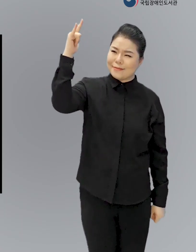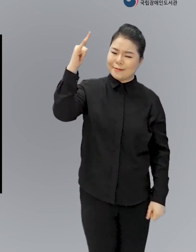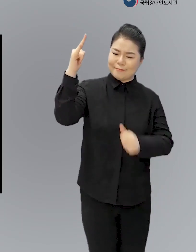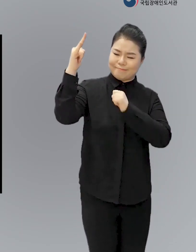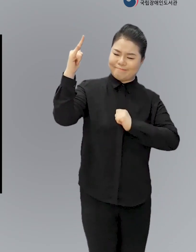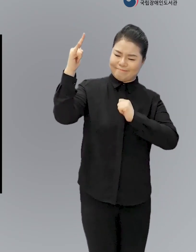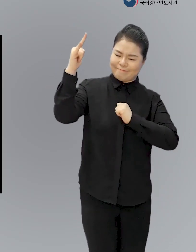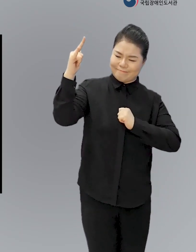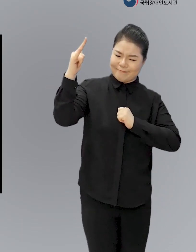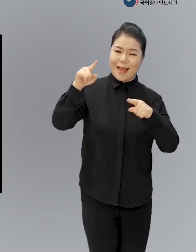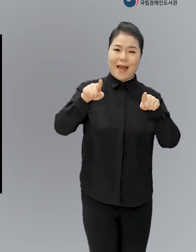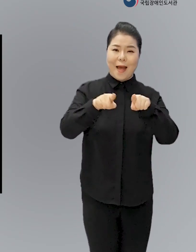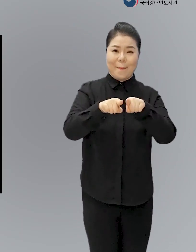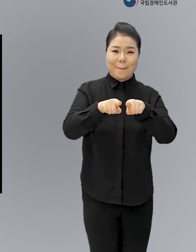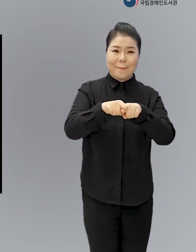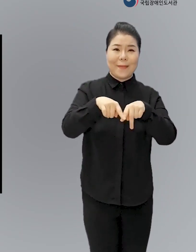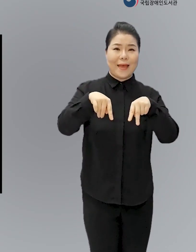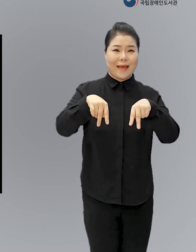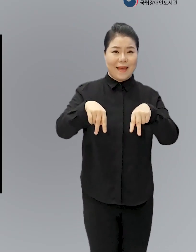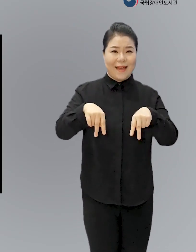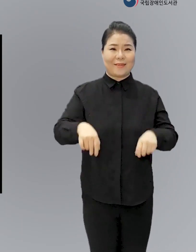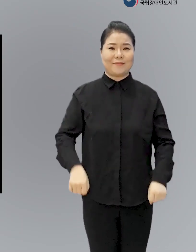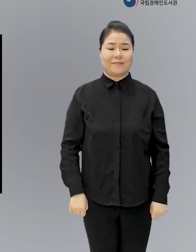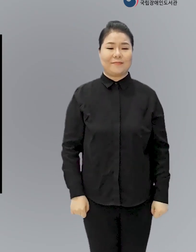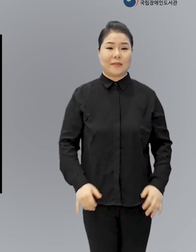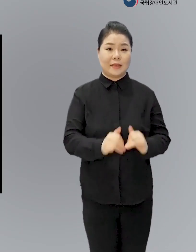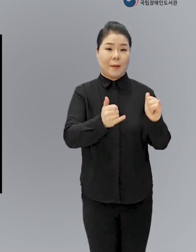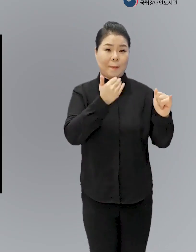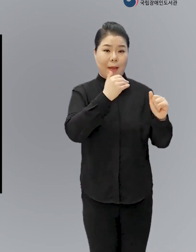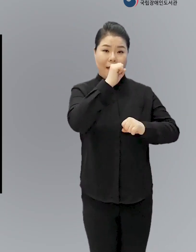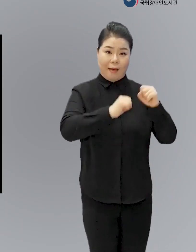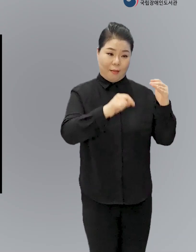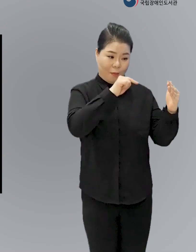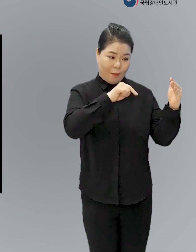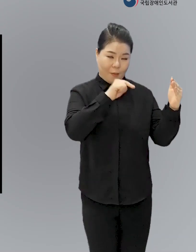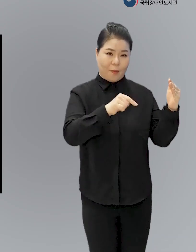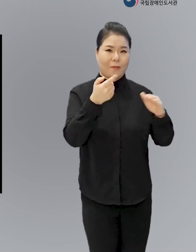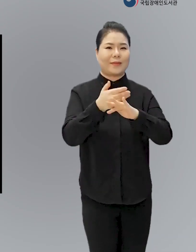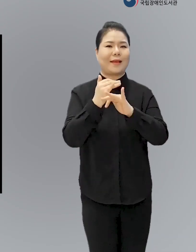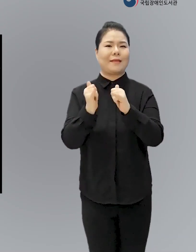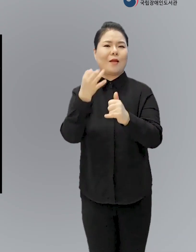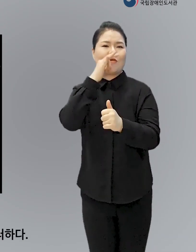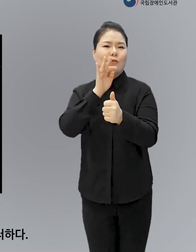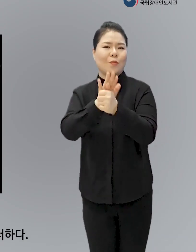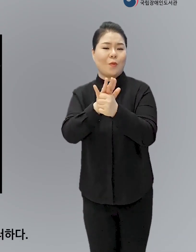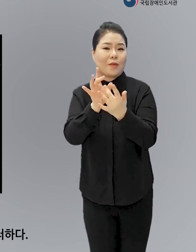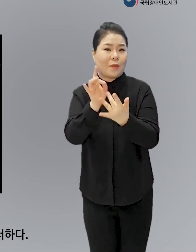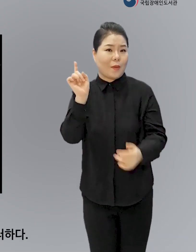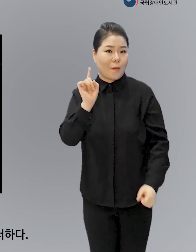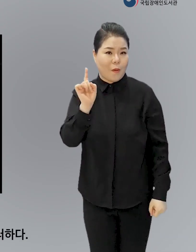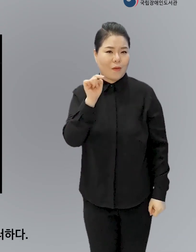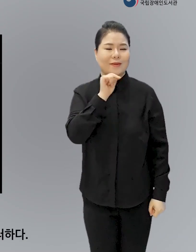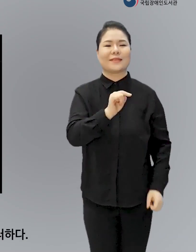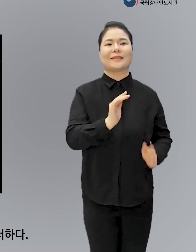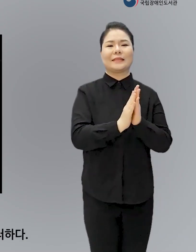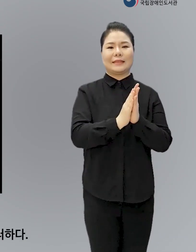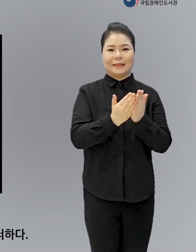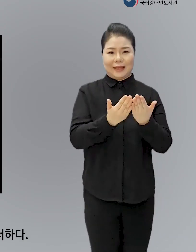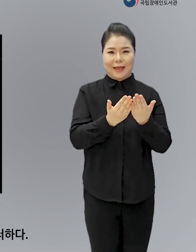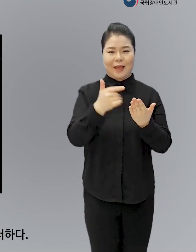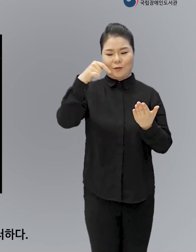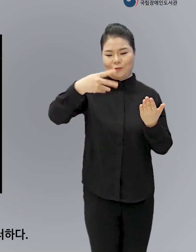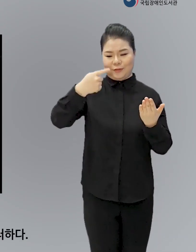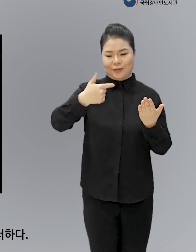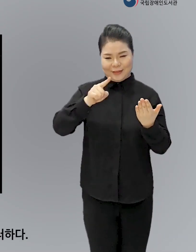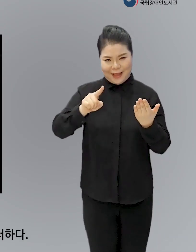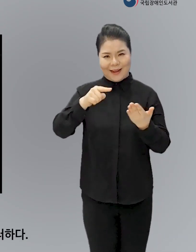있는 것. 그렇게 해서 인간이 할 수 있는 가장 이타적인 행위를 선택하는 것. 이 책 그리고 압둘라자크